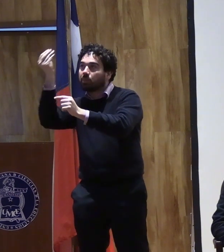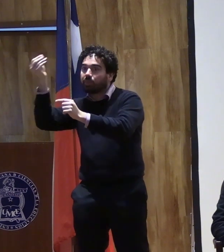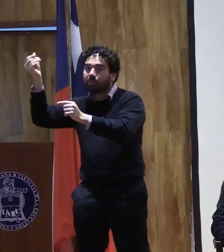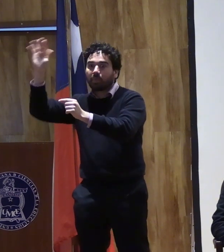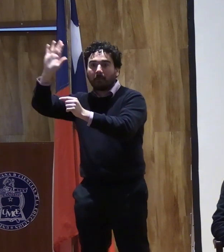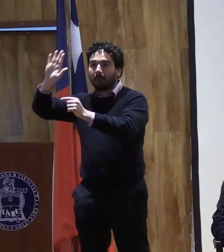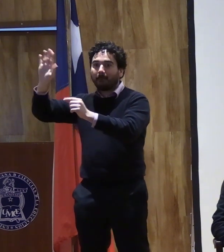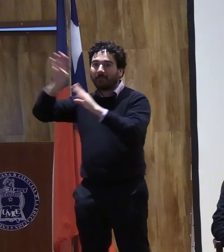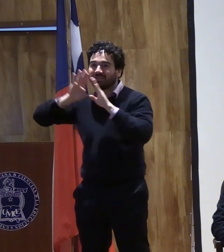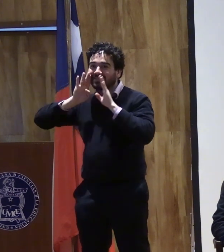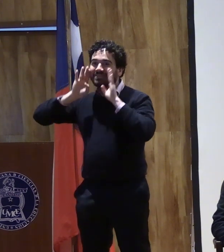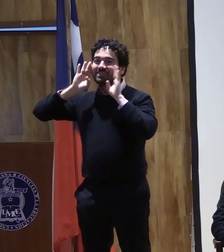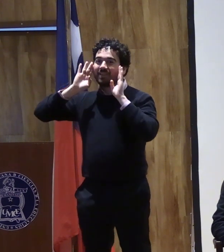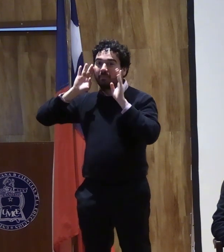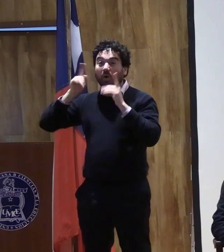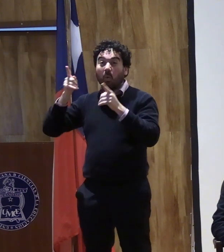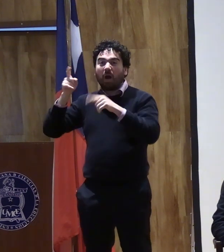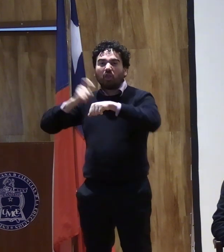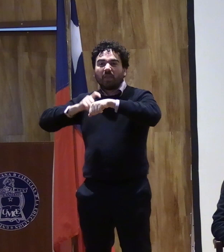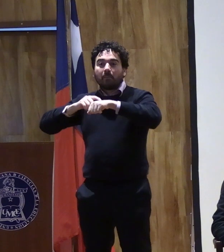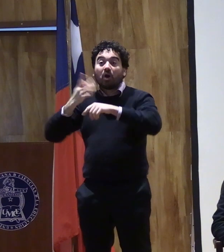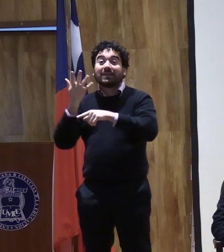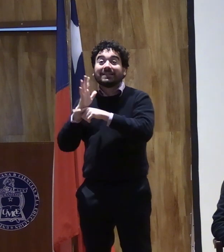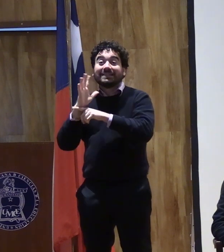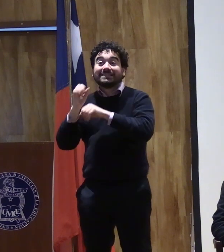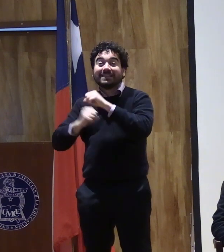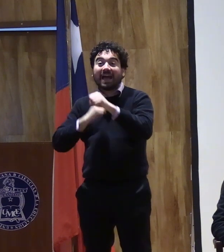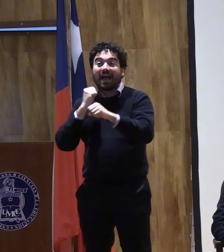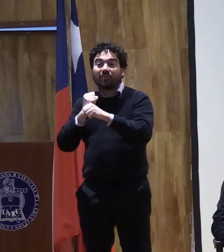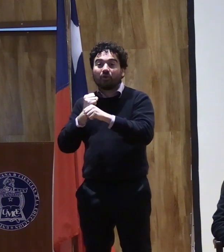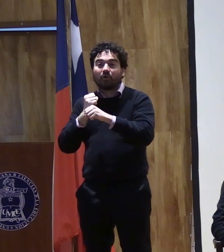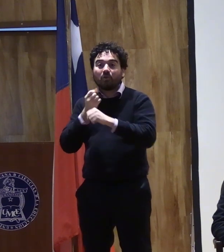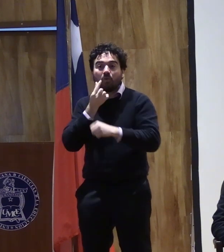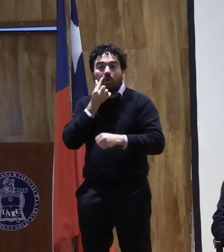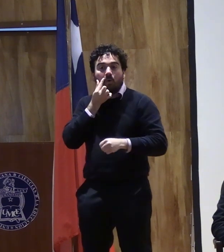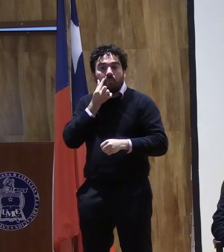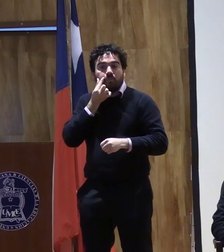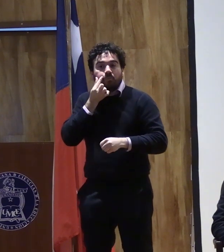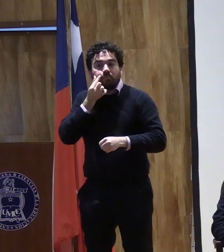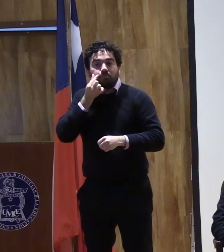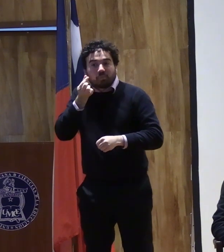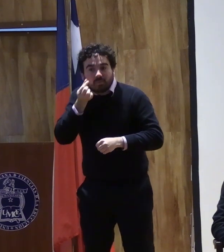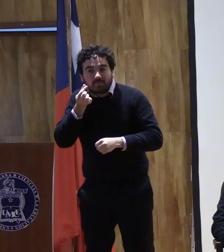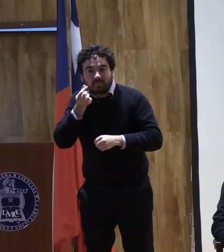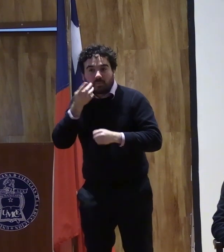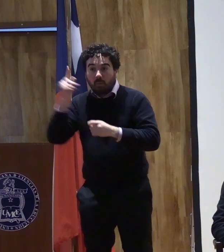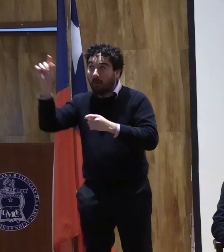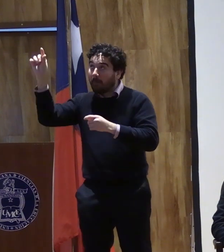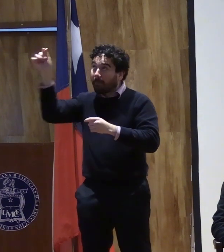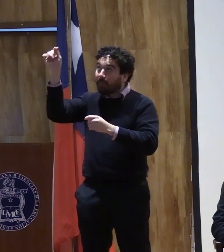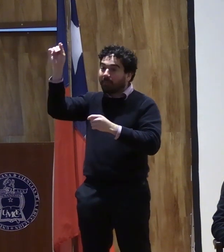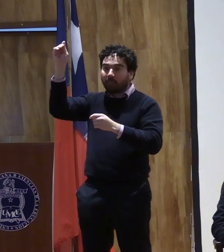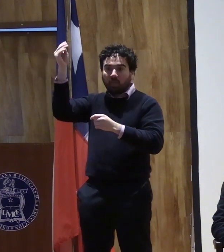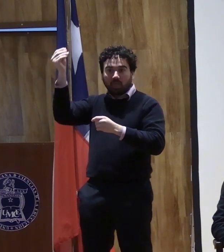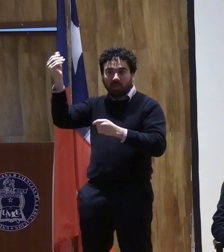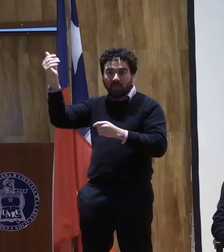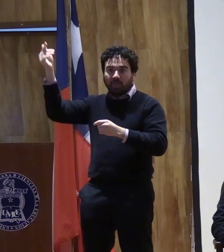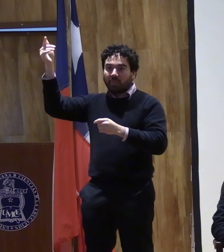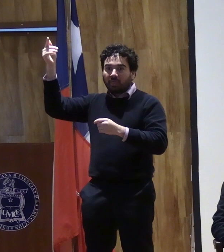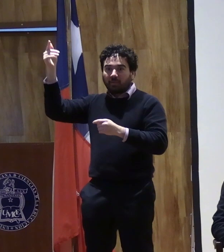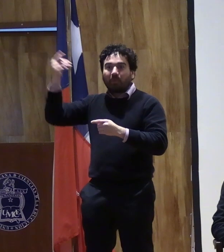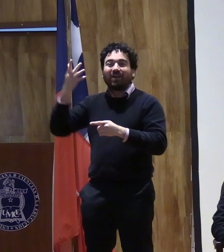Y entonces se dieron cuenta que en ese periodo entre 1640 y